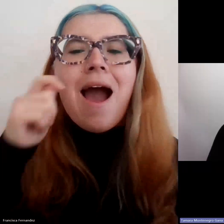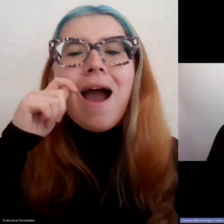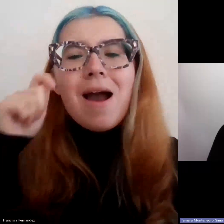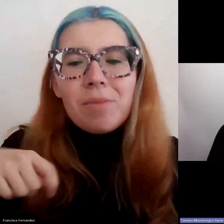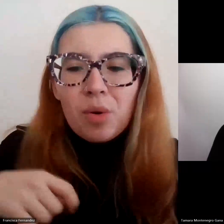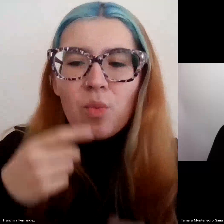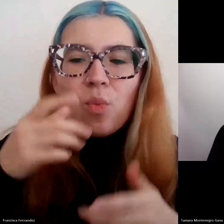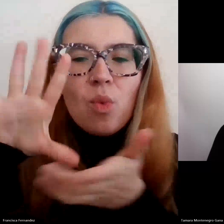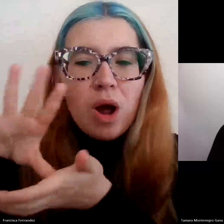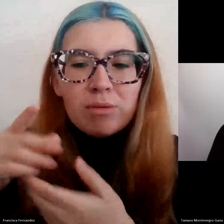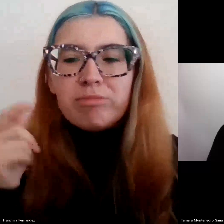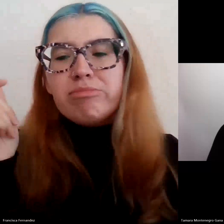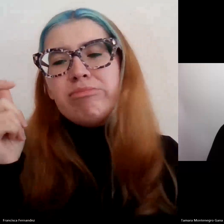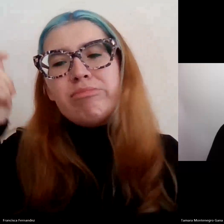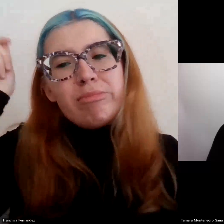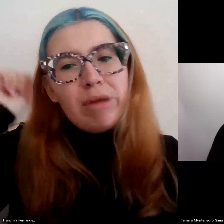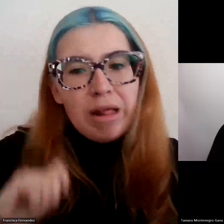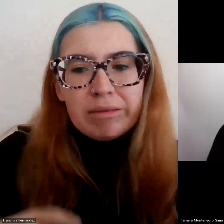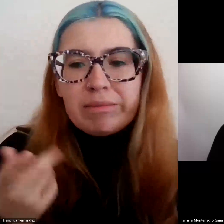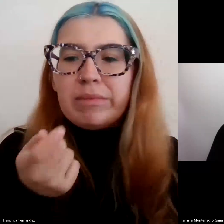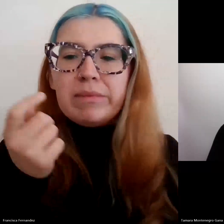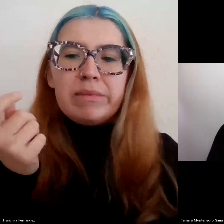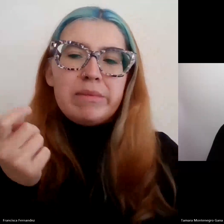Con la T.